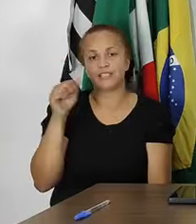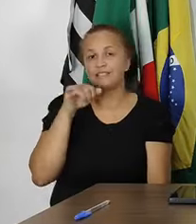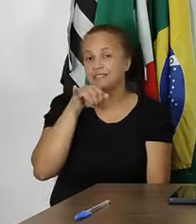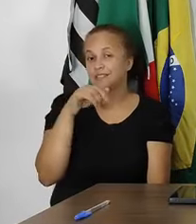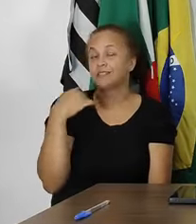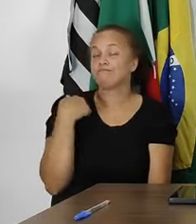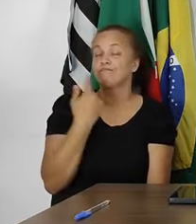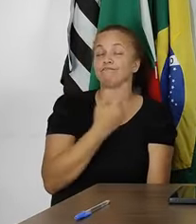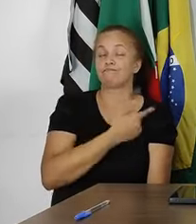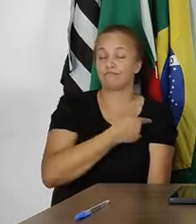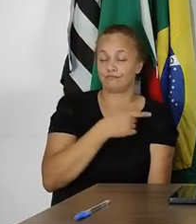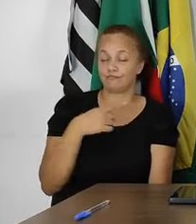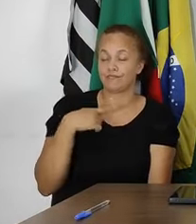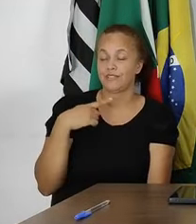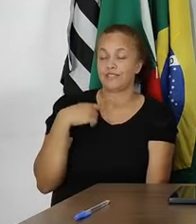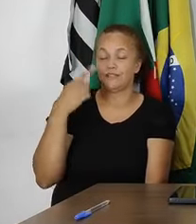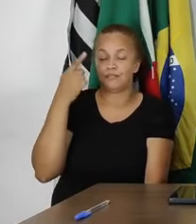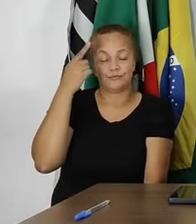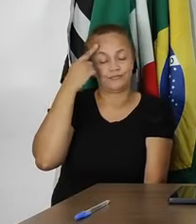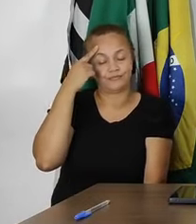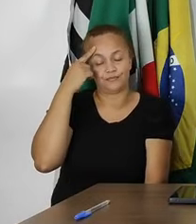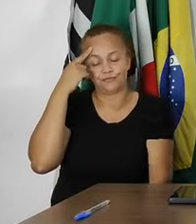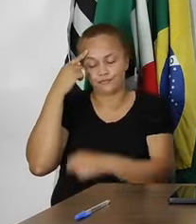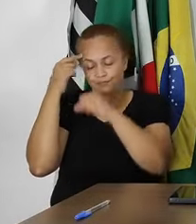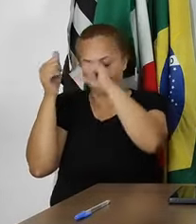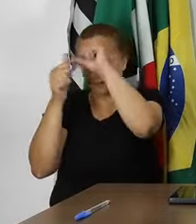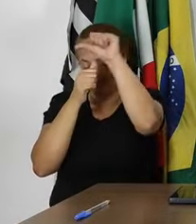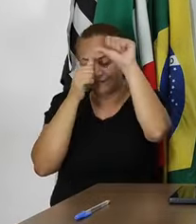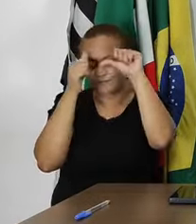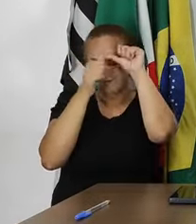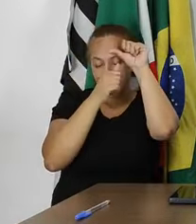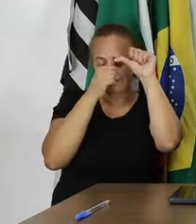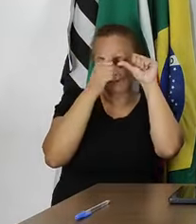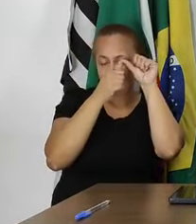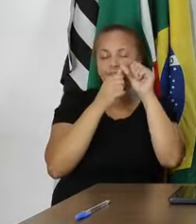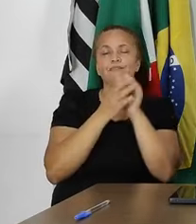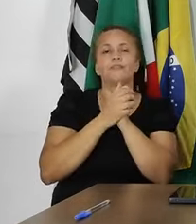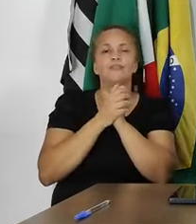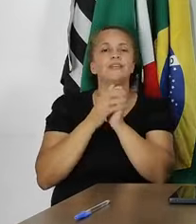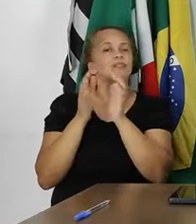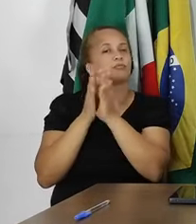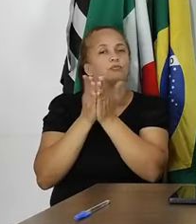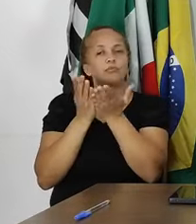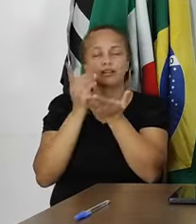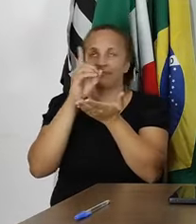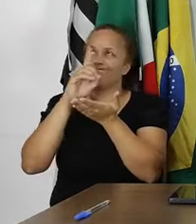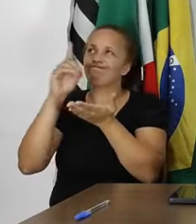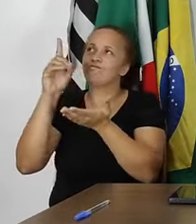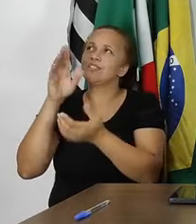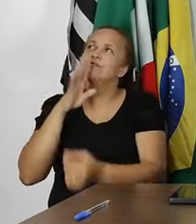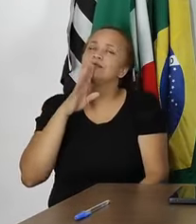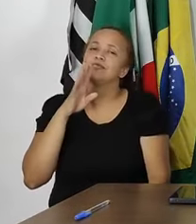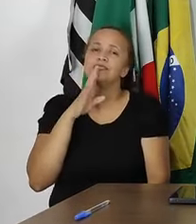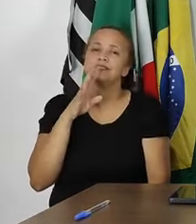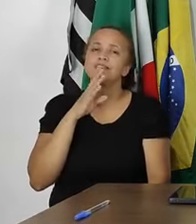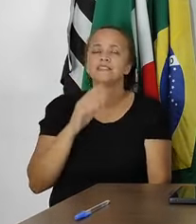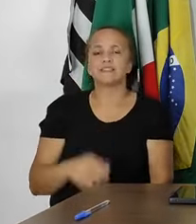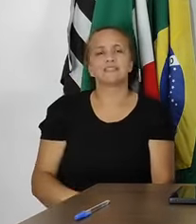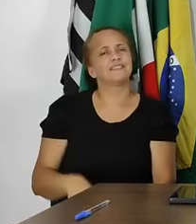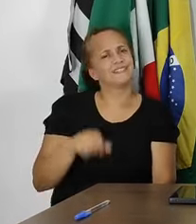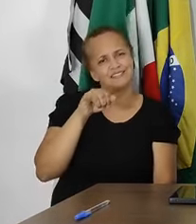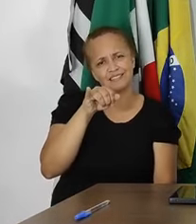tivermos uma mente renovada, uma mentalidade segundo as Escrituras. Fora isso, nós